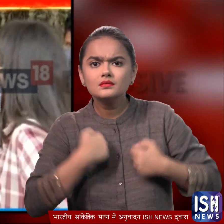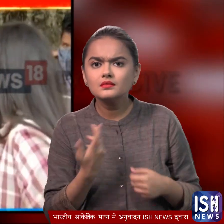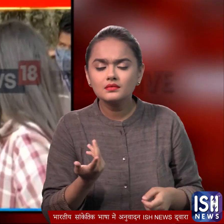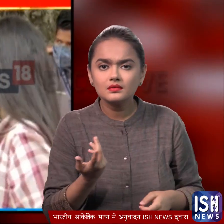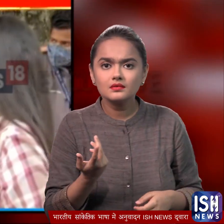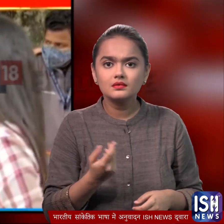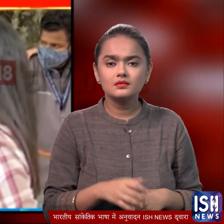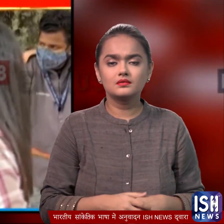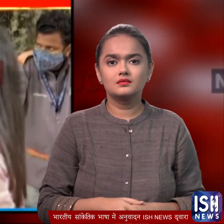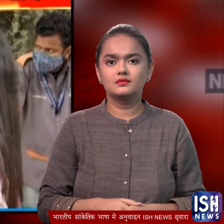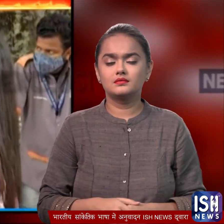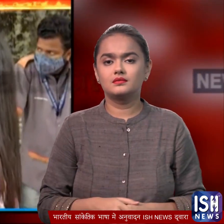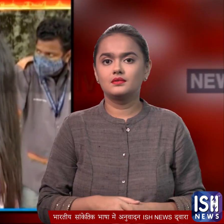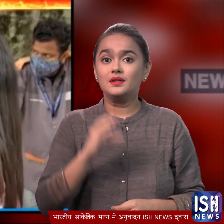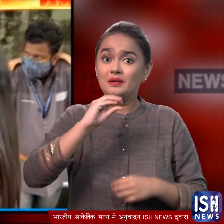कार्ड दिखाइए।